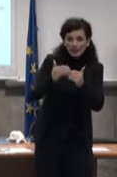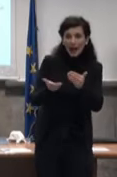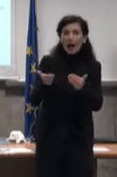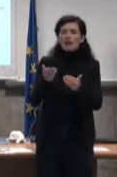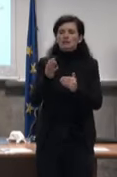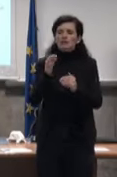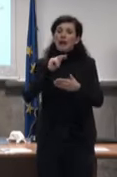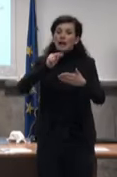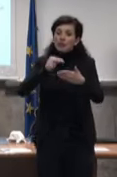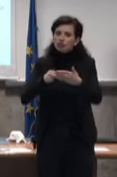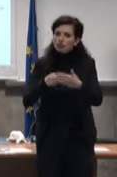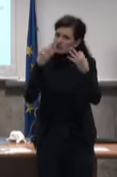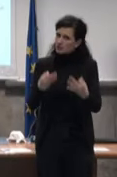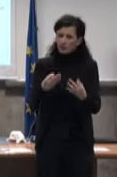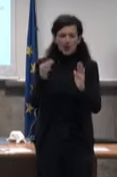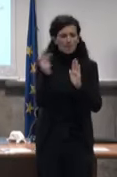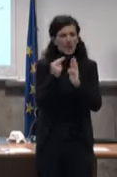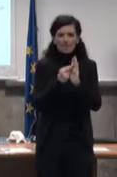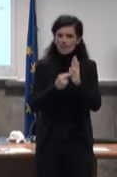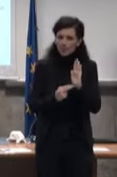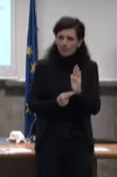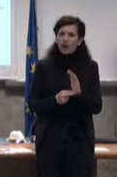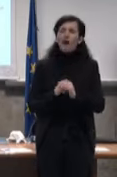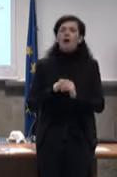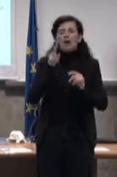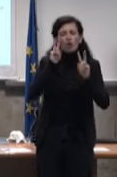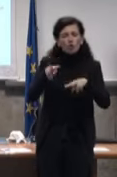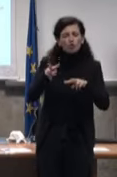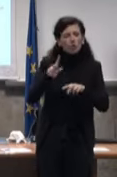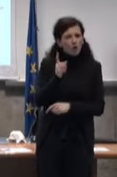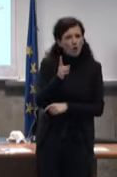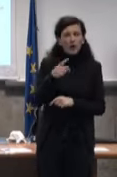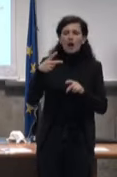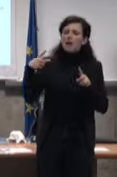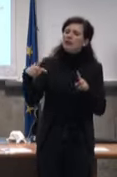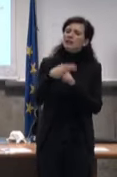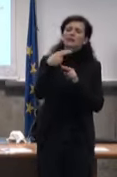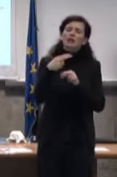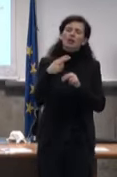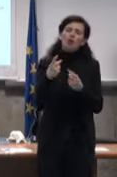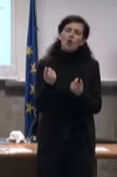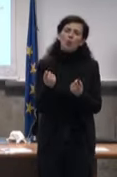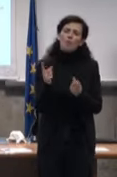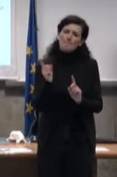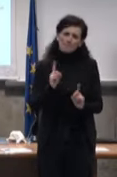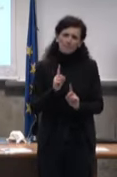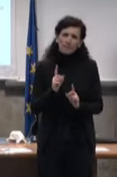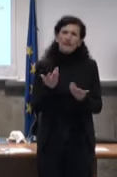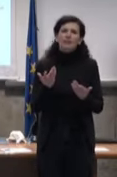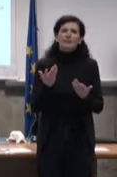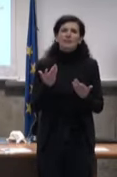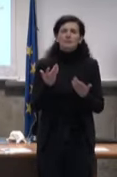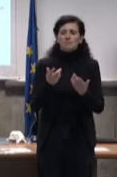registrati e soprattutto controllando che non si interrompa il legame che lega le che tiene insieme